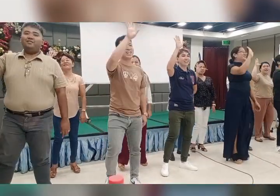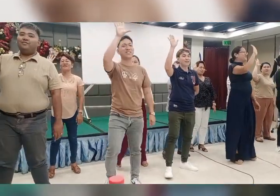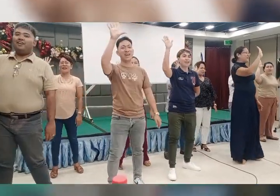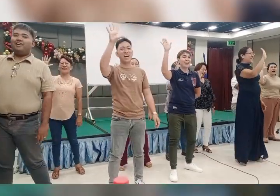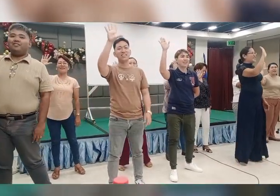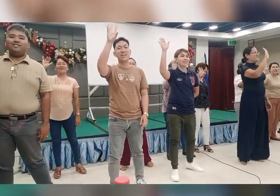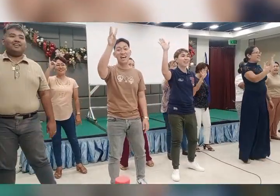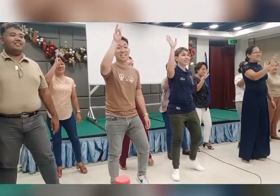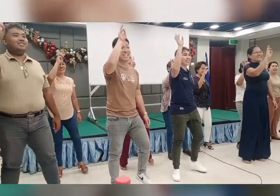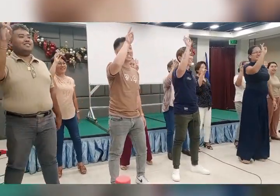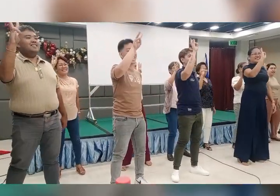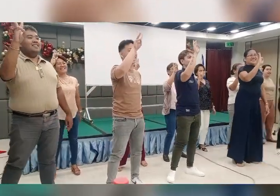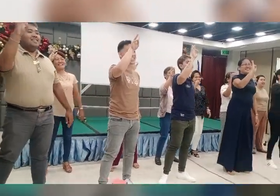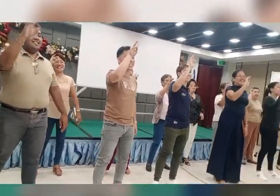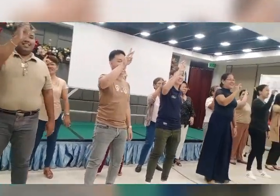Kamay lagi ka kanan mo.